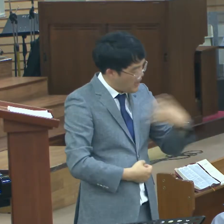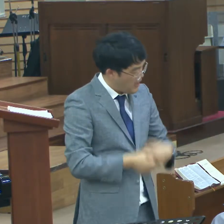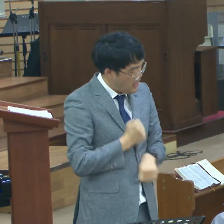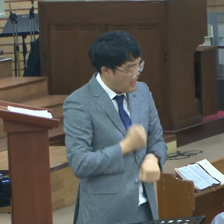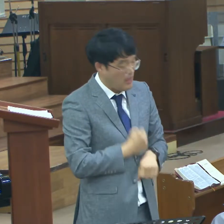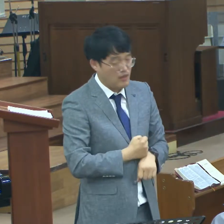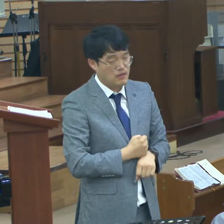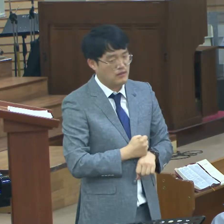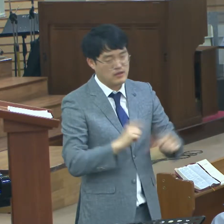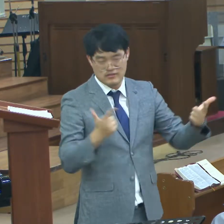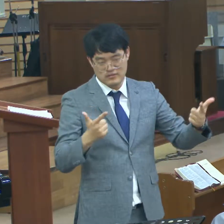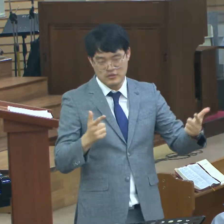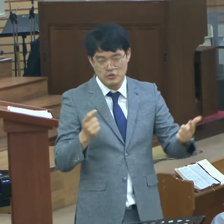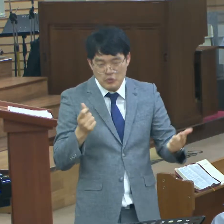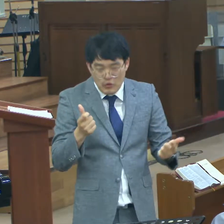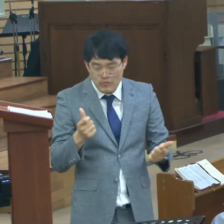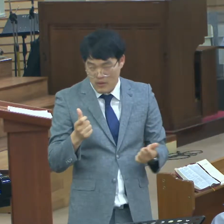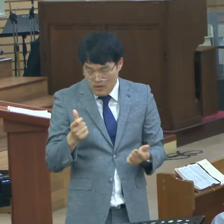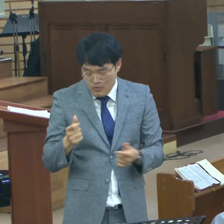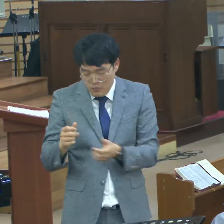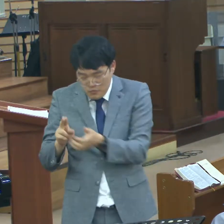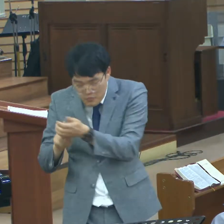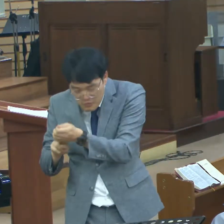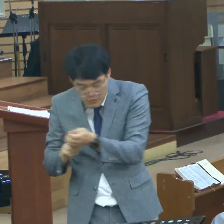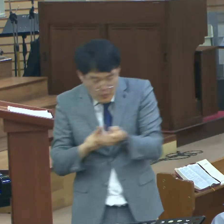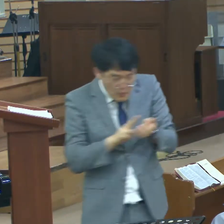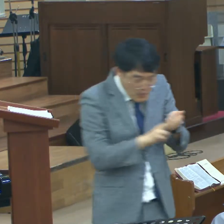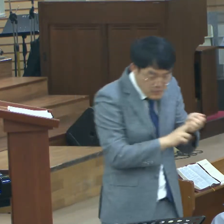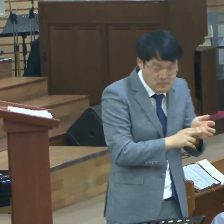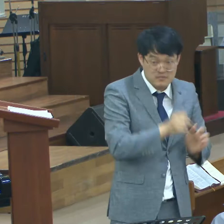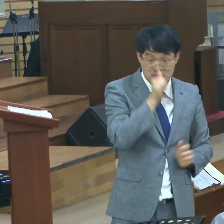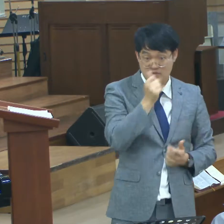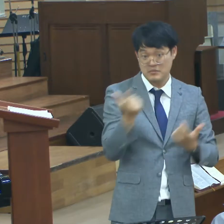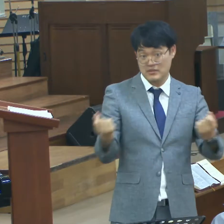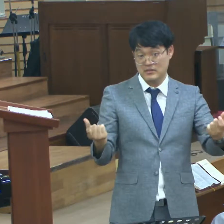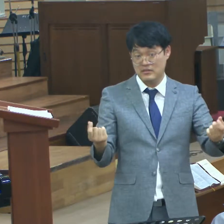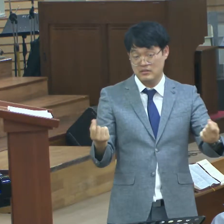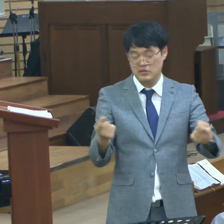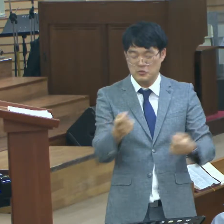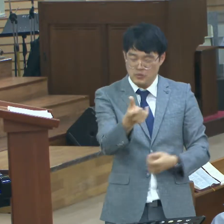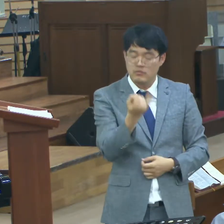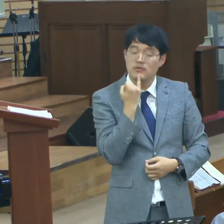서로 그렇지 않잖아요. 그런데 이게 지나치다 보면